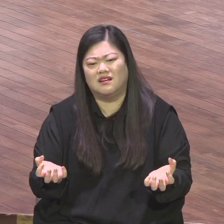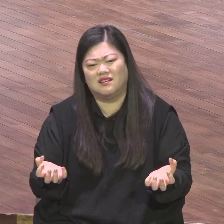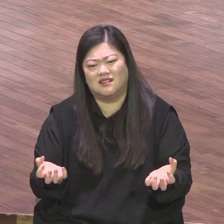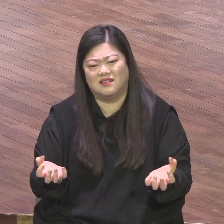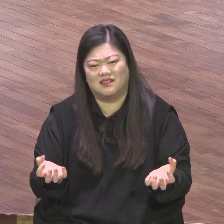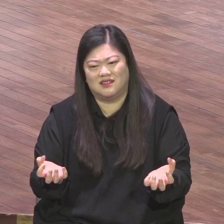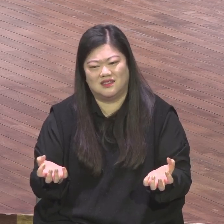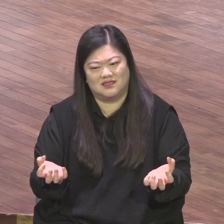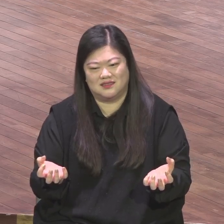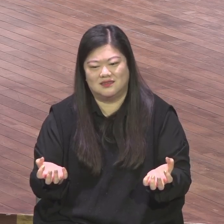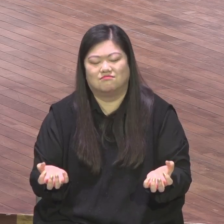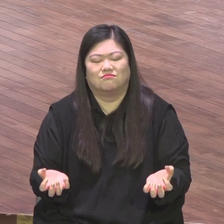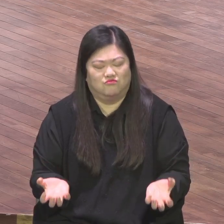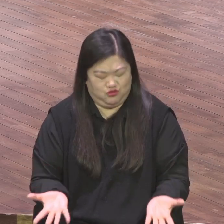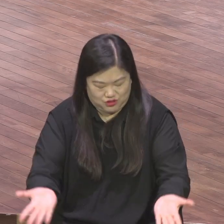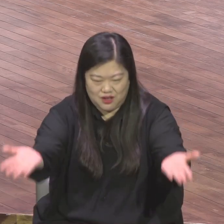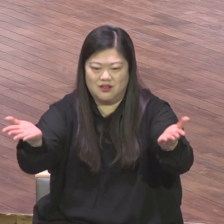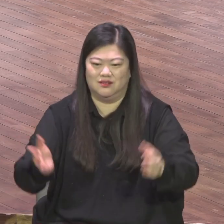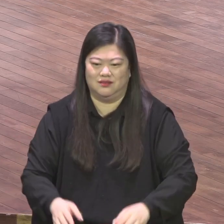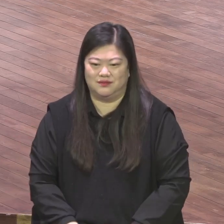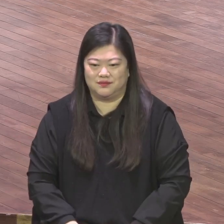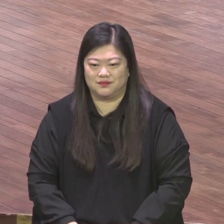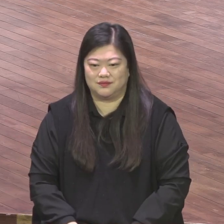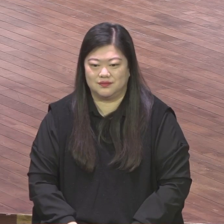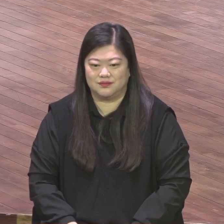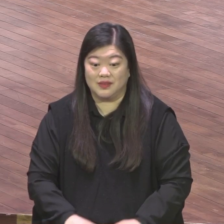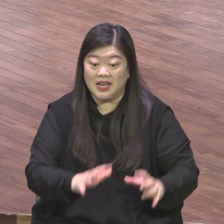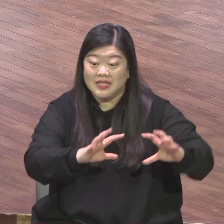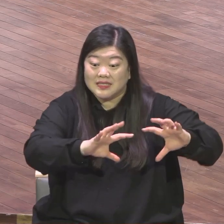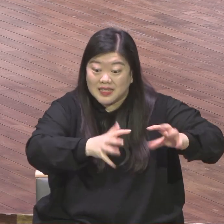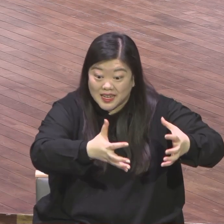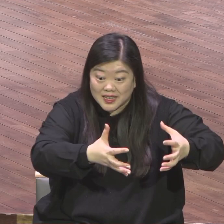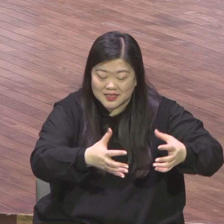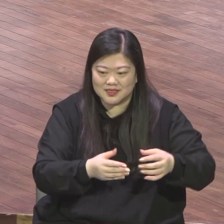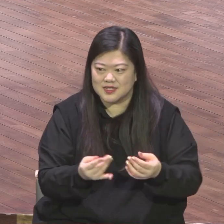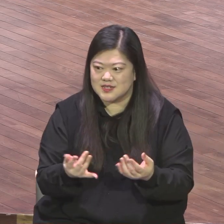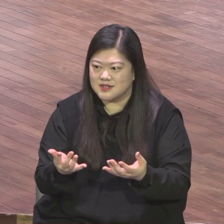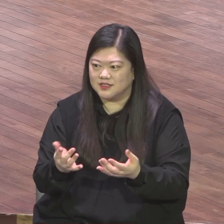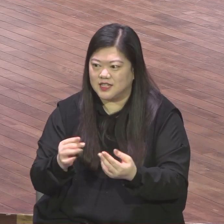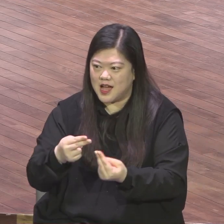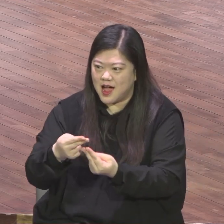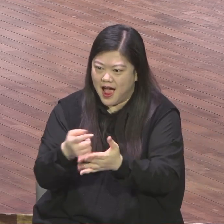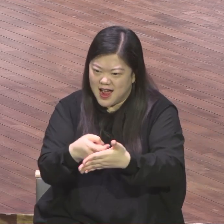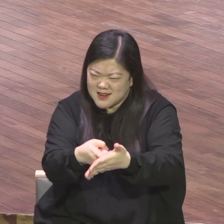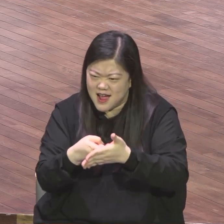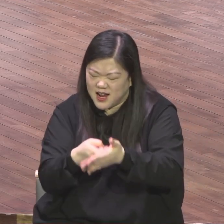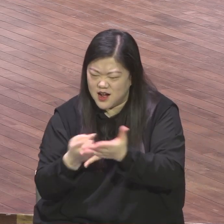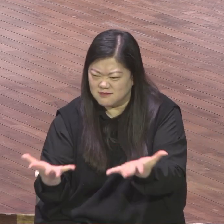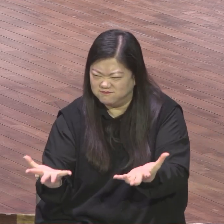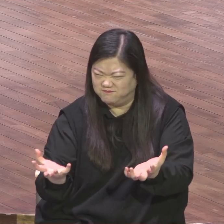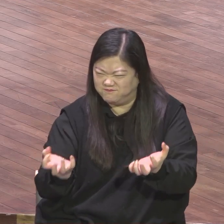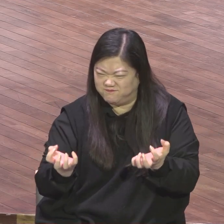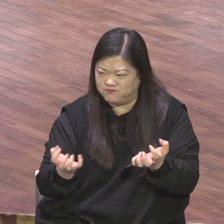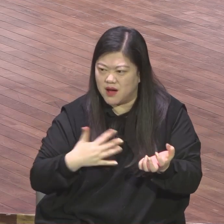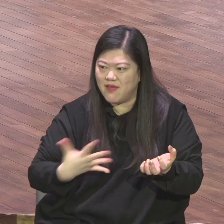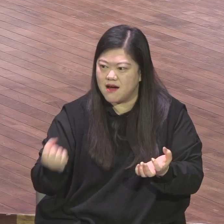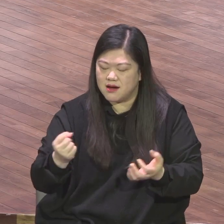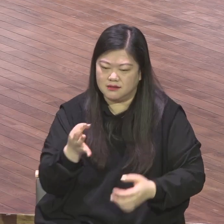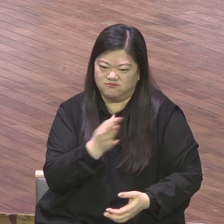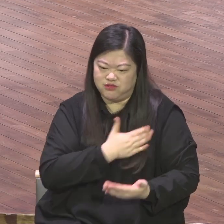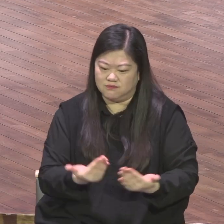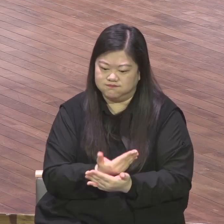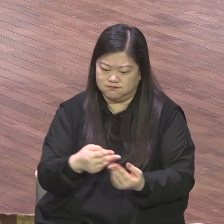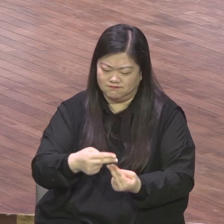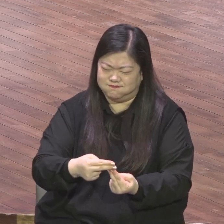달라요. 세상 거는 내가 어떻게 하든지 내가 안 내놔야 돼요. 그런데 하나님은 주라는 것입니다. 주라. 그러면